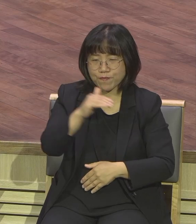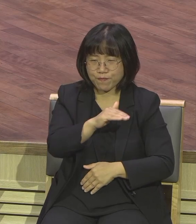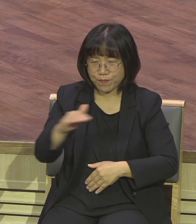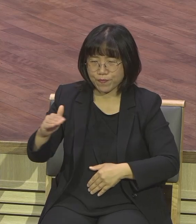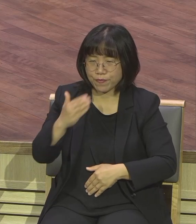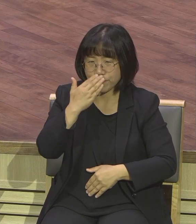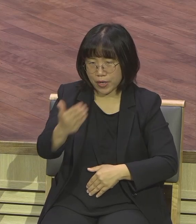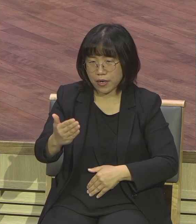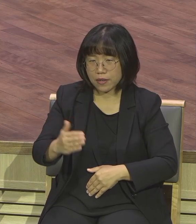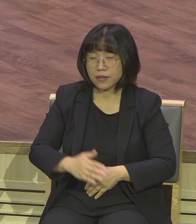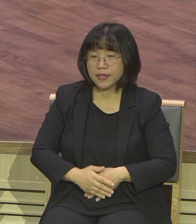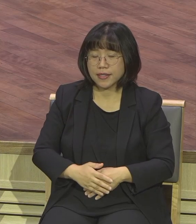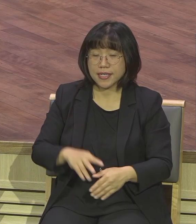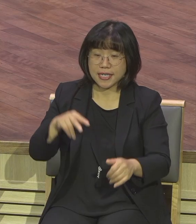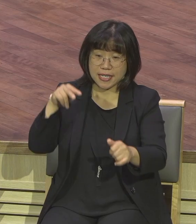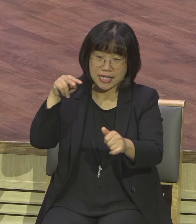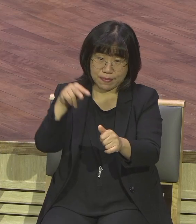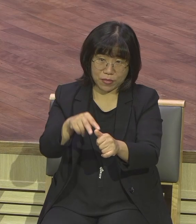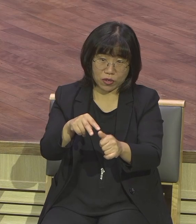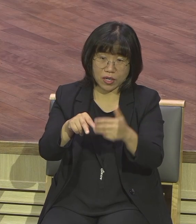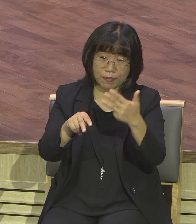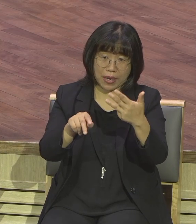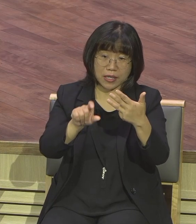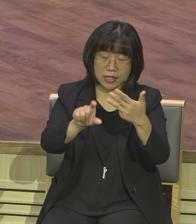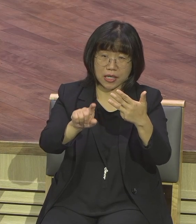8장 1절로 3절.